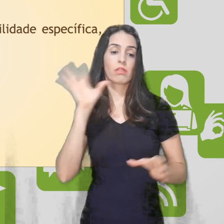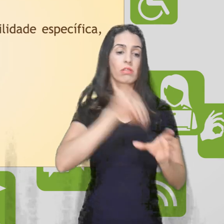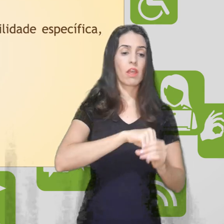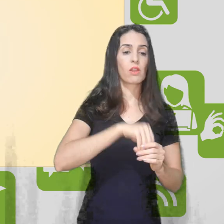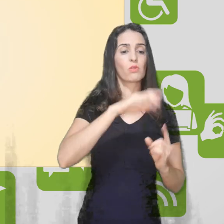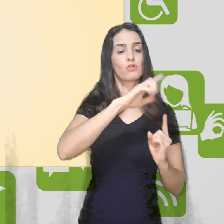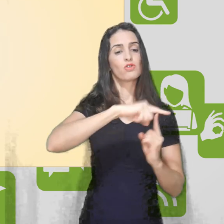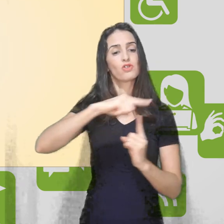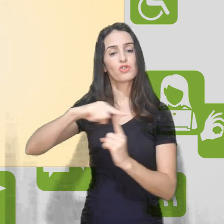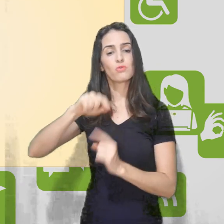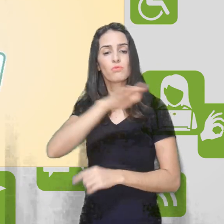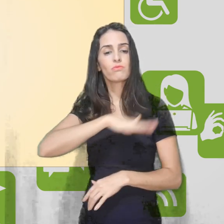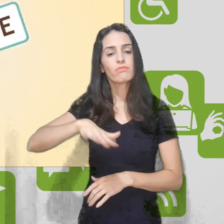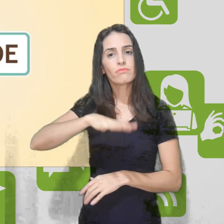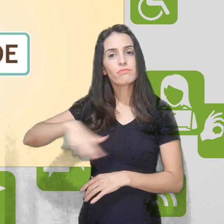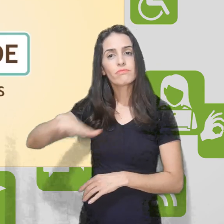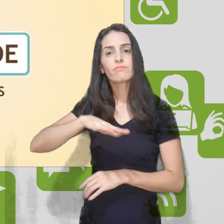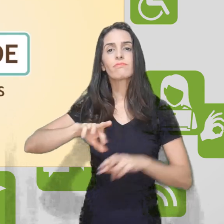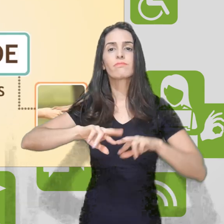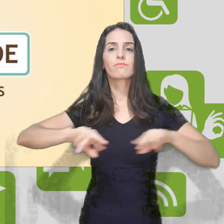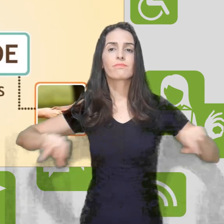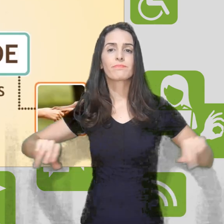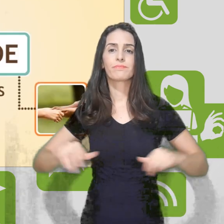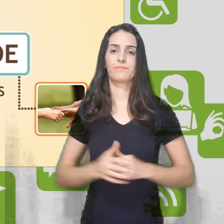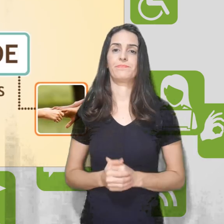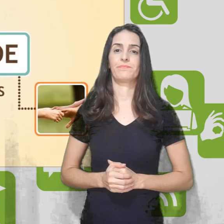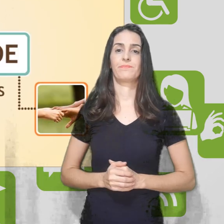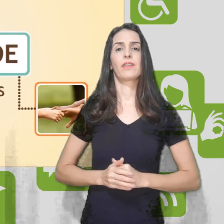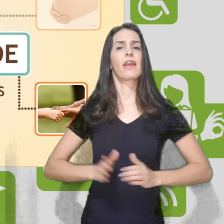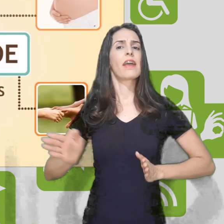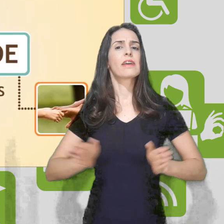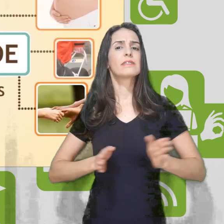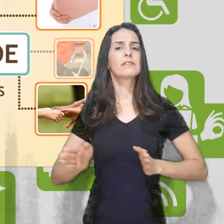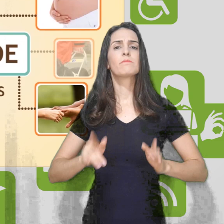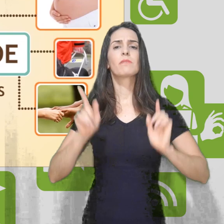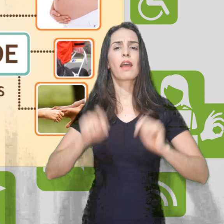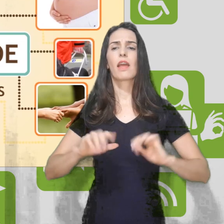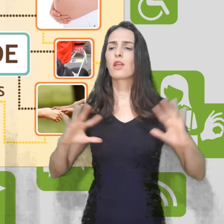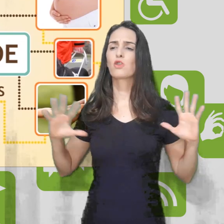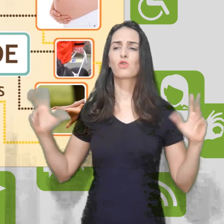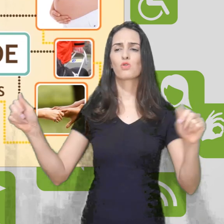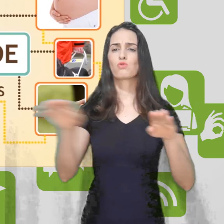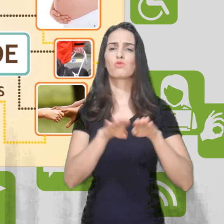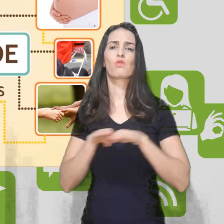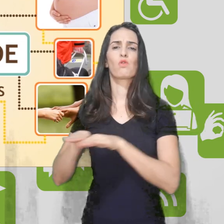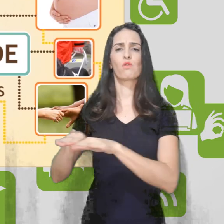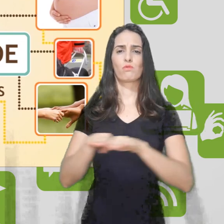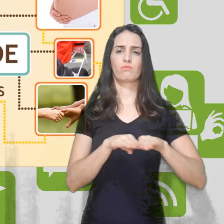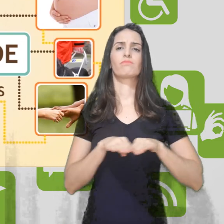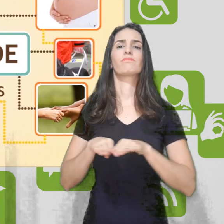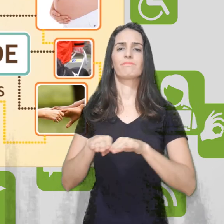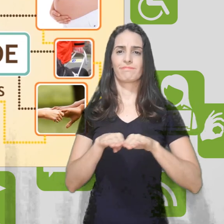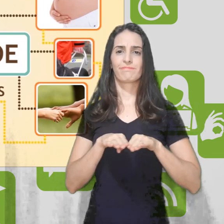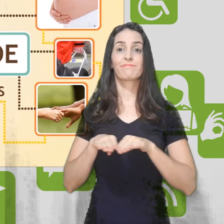as demais. Acessibilidade ao alcance de todos.